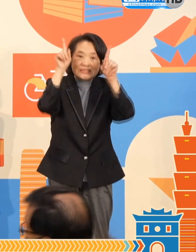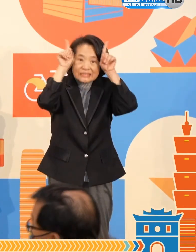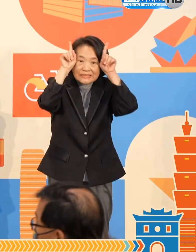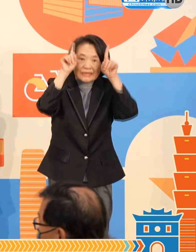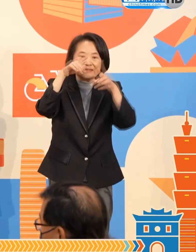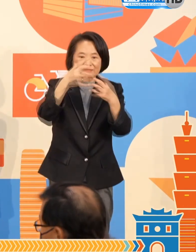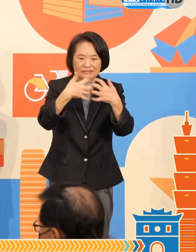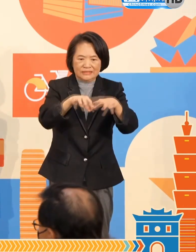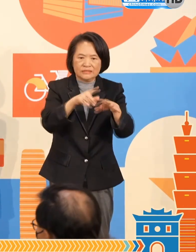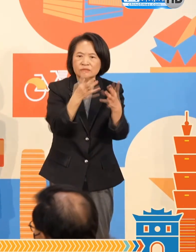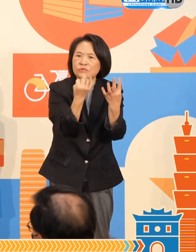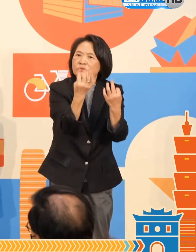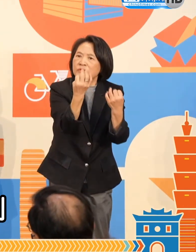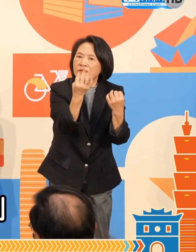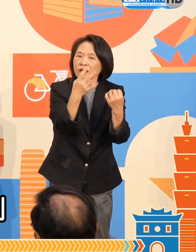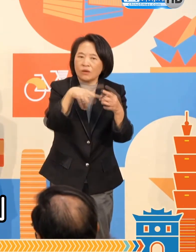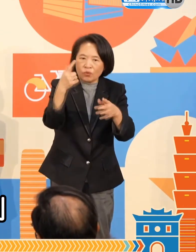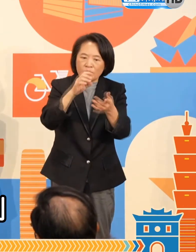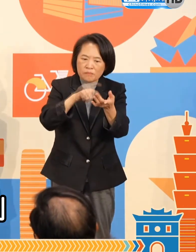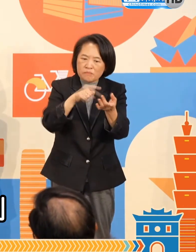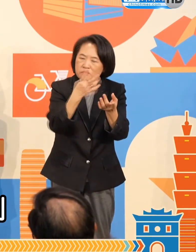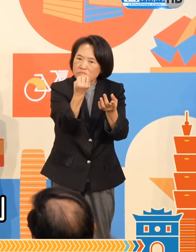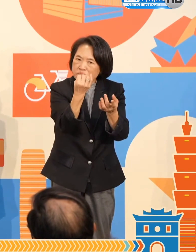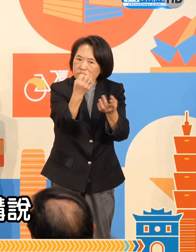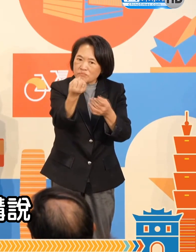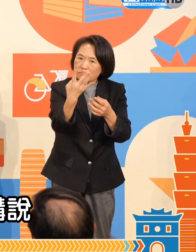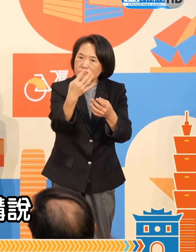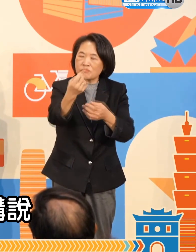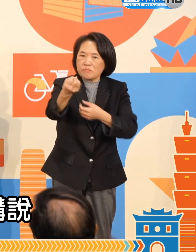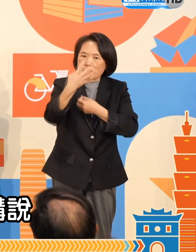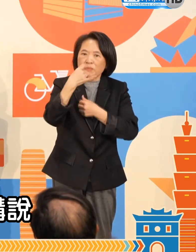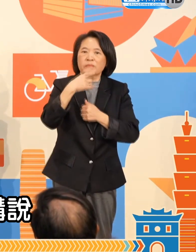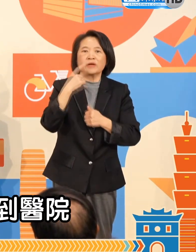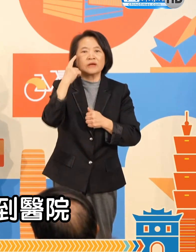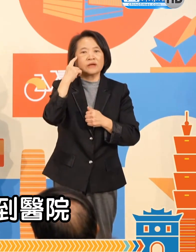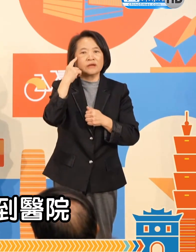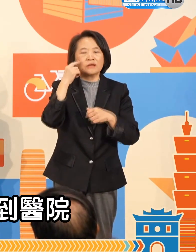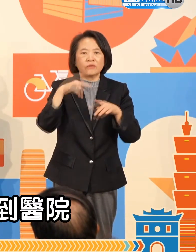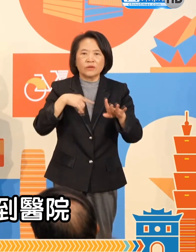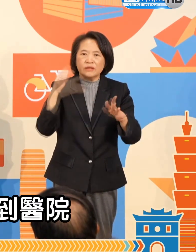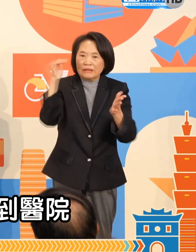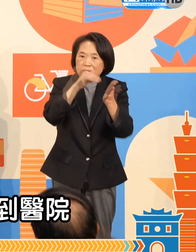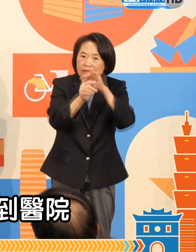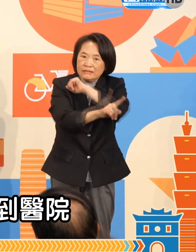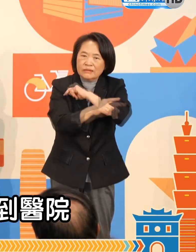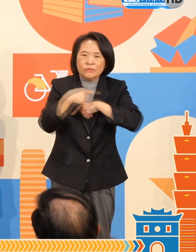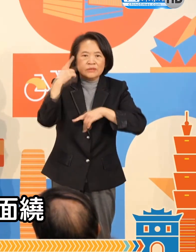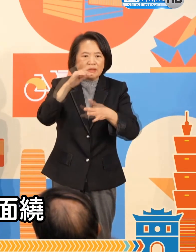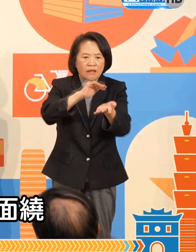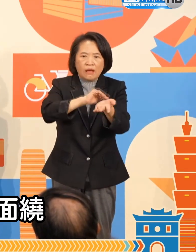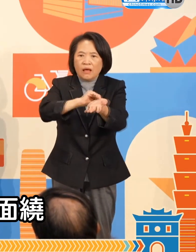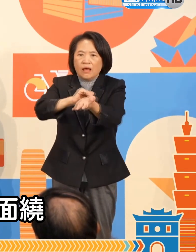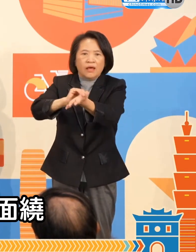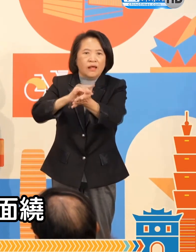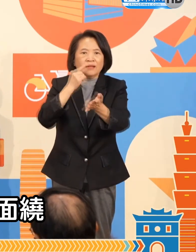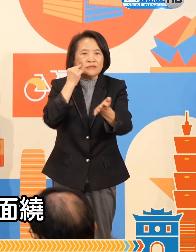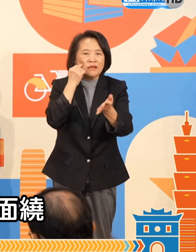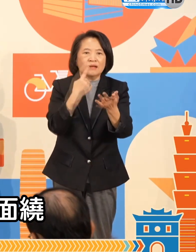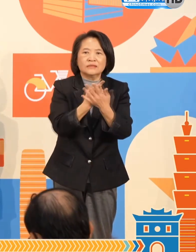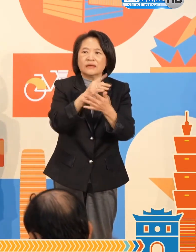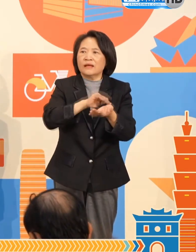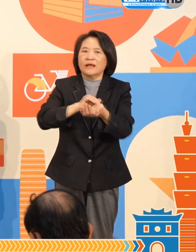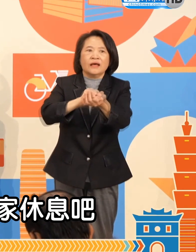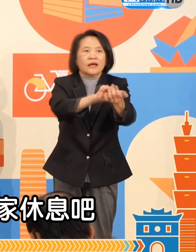长。最后一刻我跟市长讲说我们真的找不到医院，救护车在外面绕